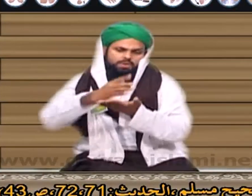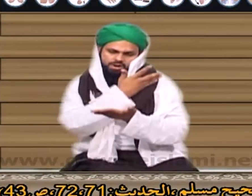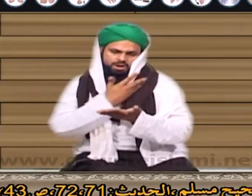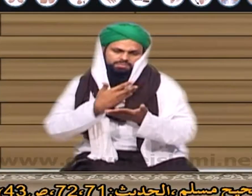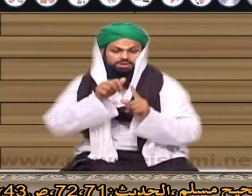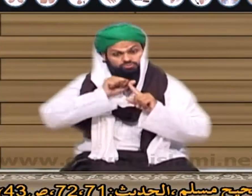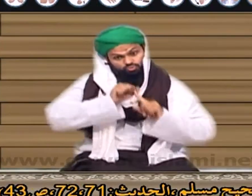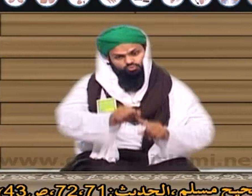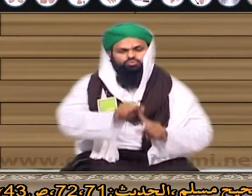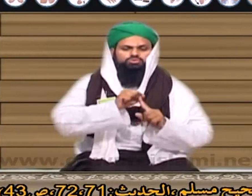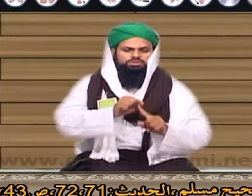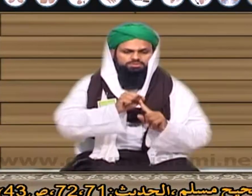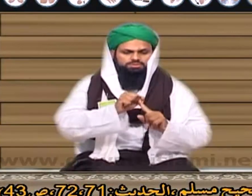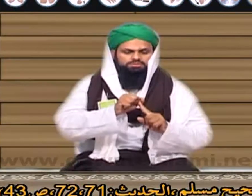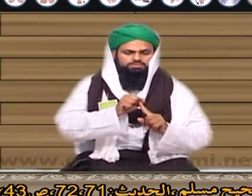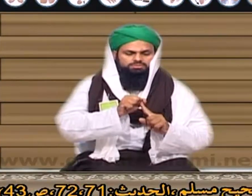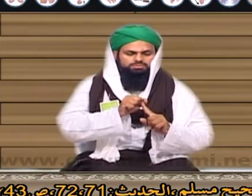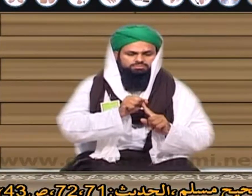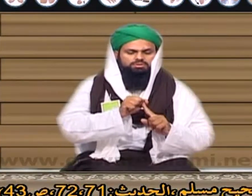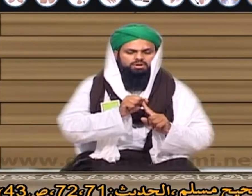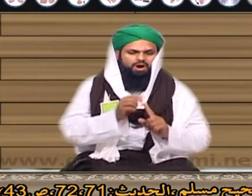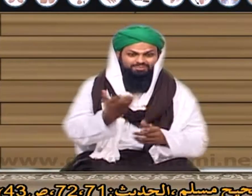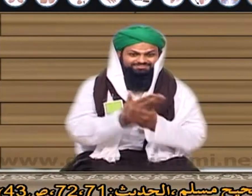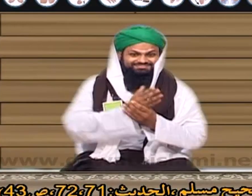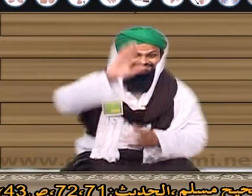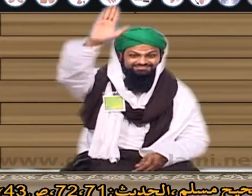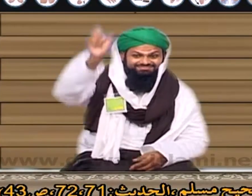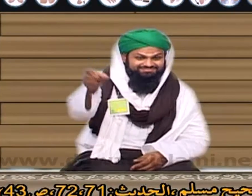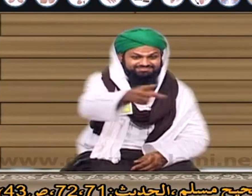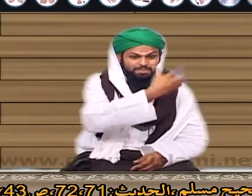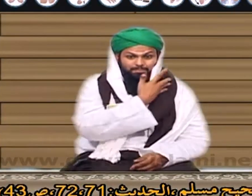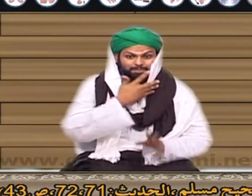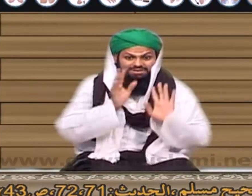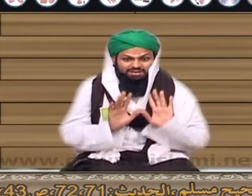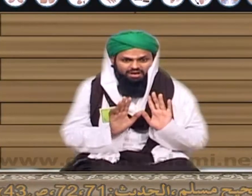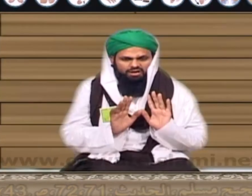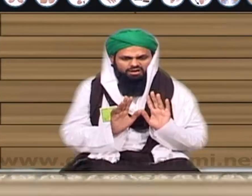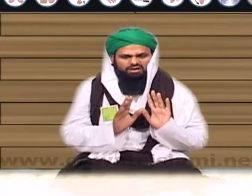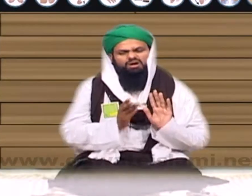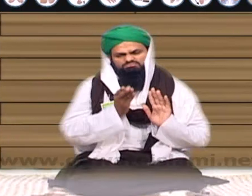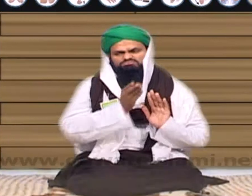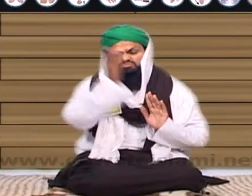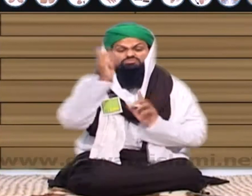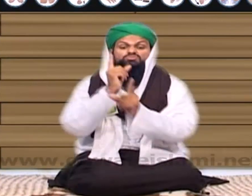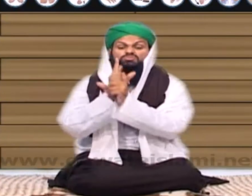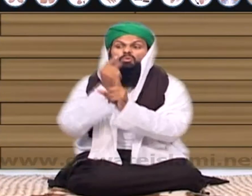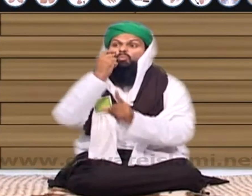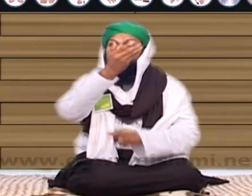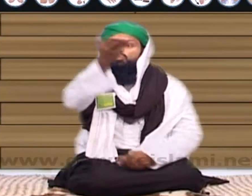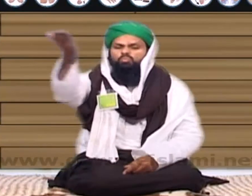ہے وہ دوسروں کے لیے پسند نہ کرے. آپ نے سب نے ہاتھ اٹھا دی کہ ہم کو یہ اجتماع پسند ہے, لیکن آپ دوسروں کے لیے, میں الزام نہیں